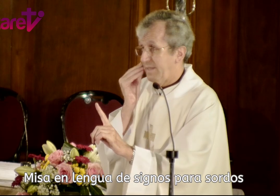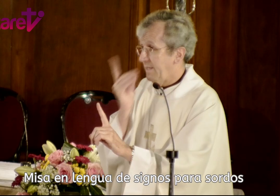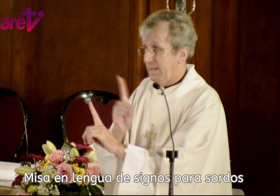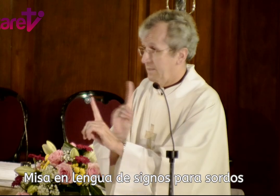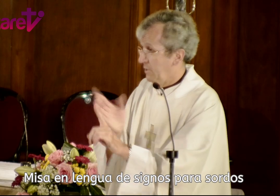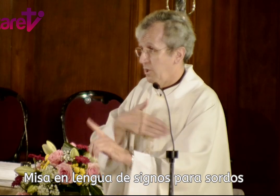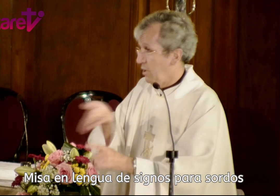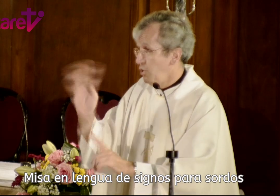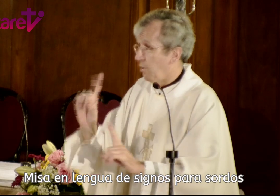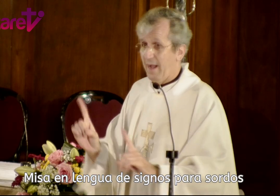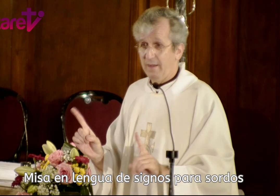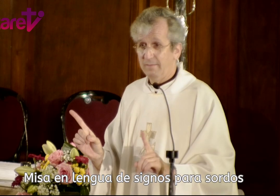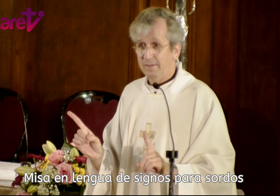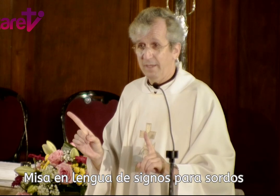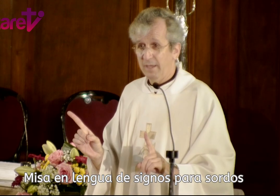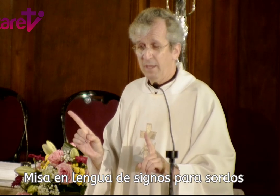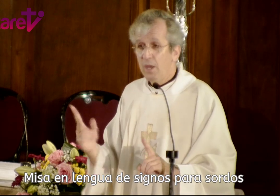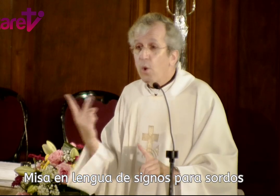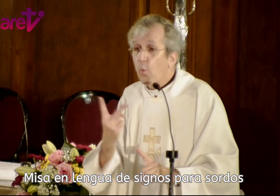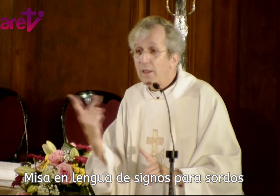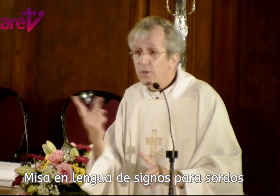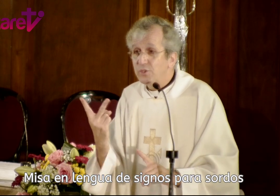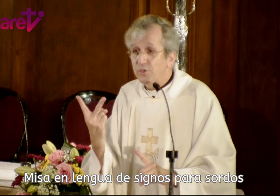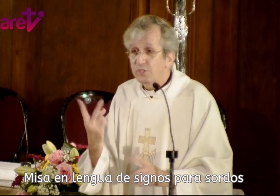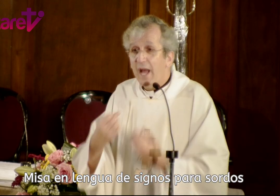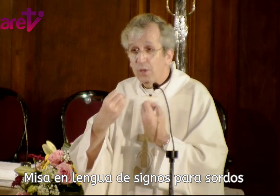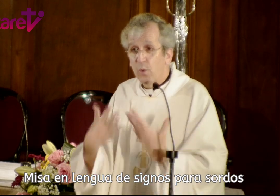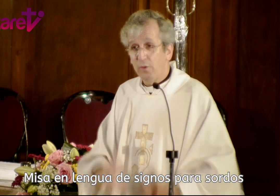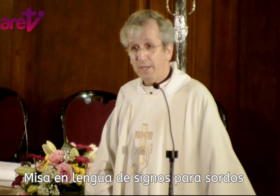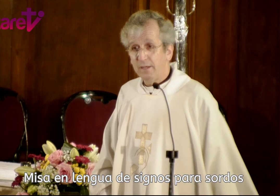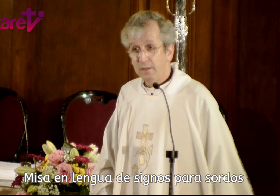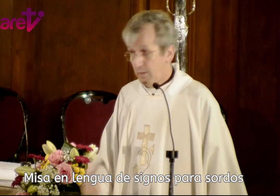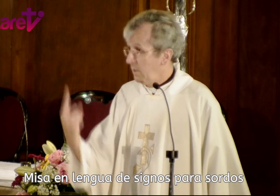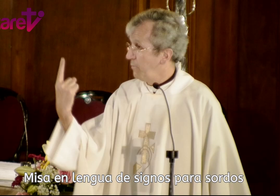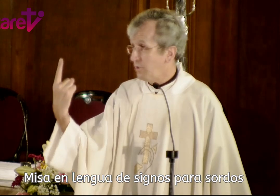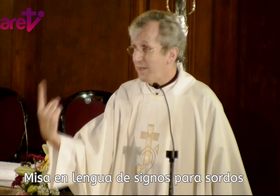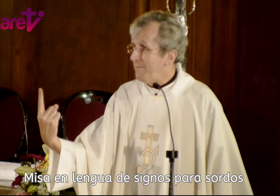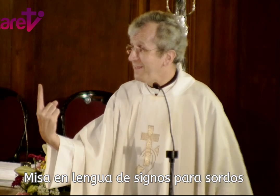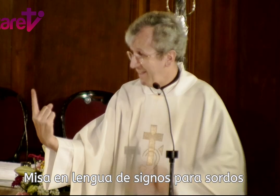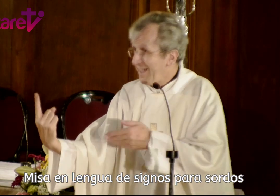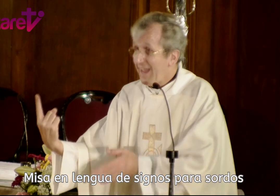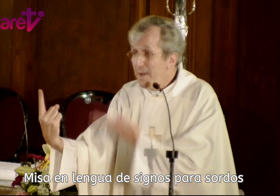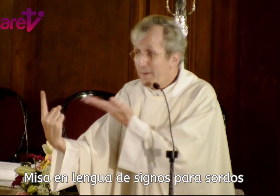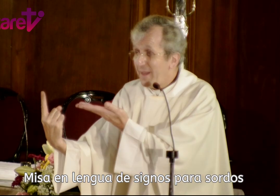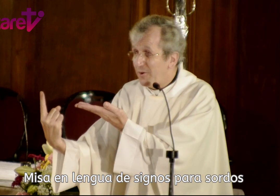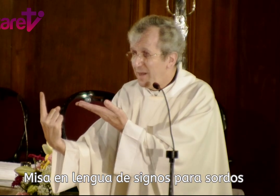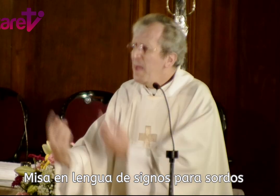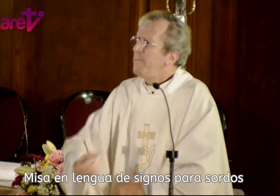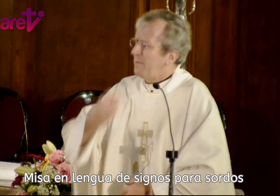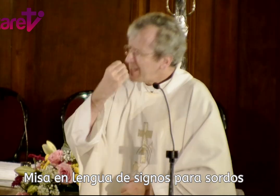Mentira, no va. ¿Cuál de los dos ha actuado bien? Pues lógicamente, el primero. Pero además ha